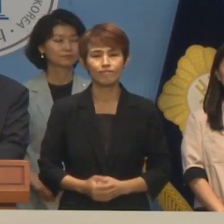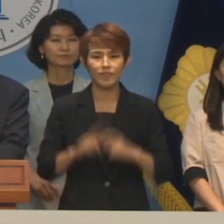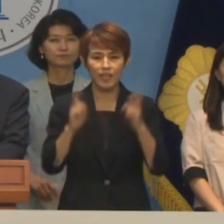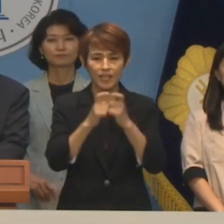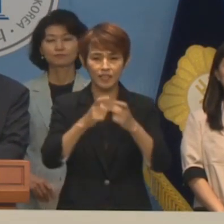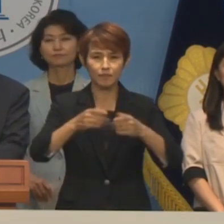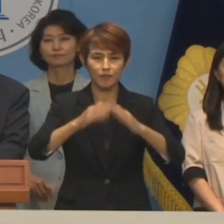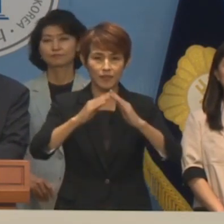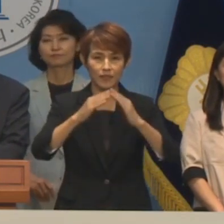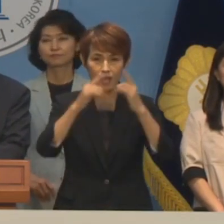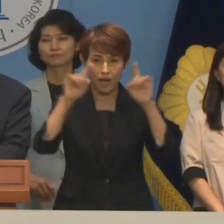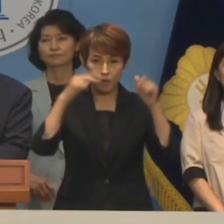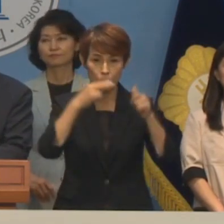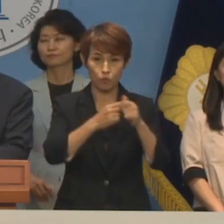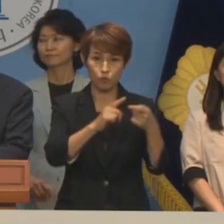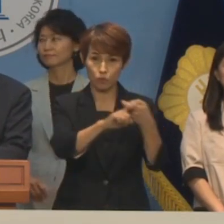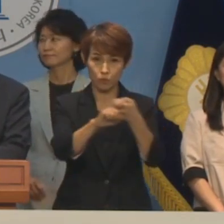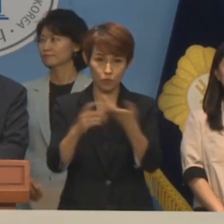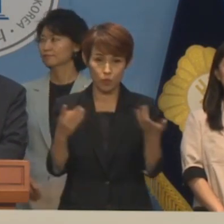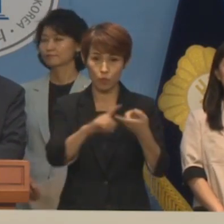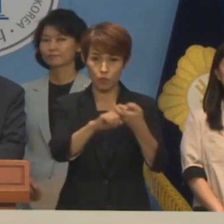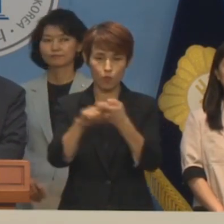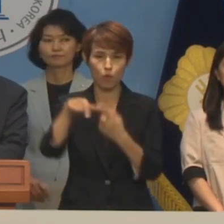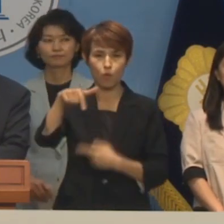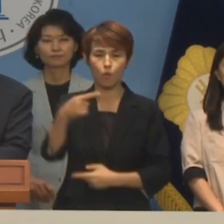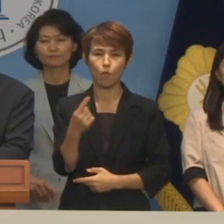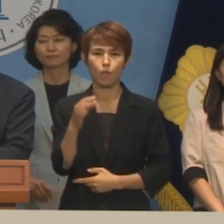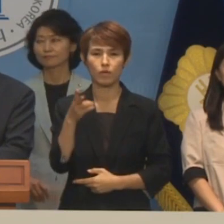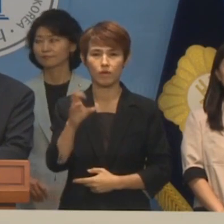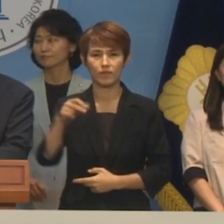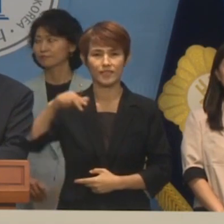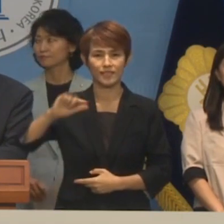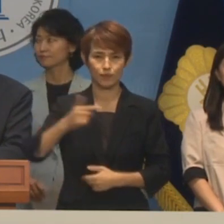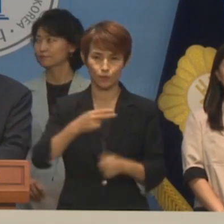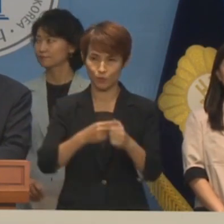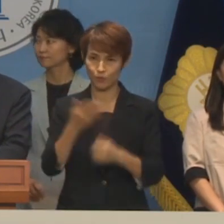사립대학 교수노조의 고영진 교수님 오셨습니다.